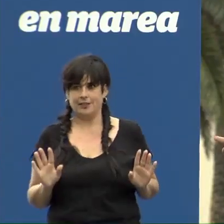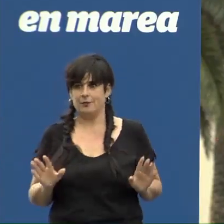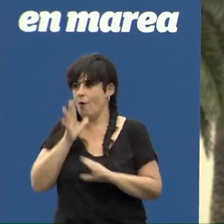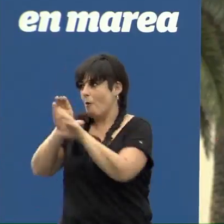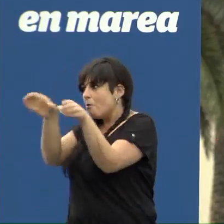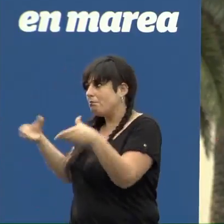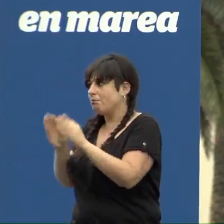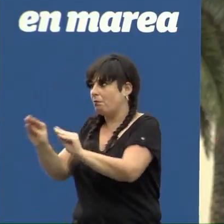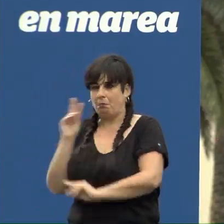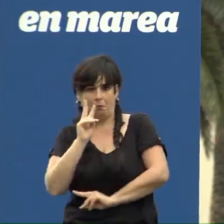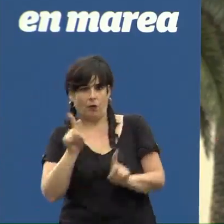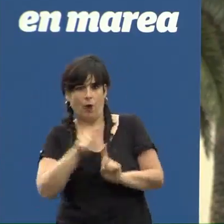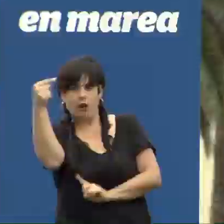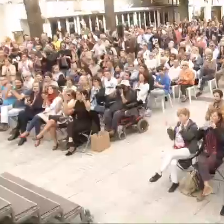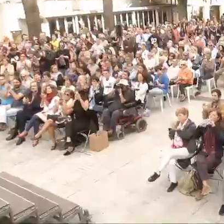para o país.